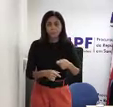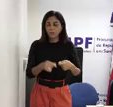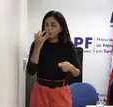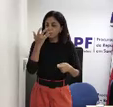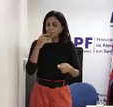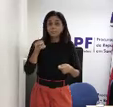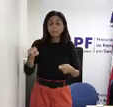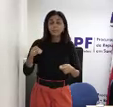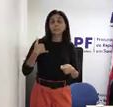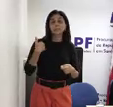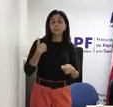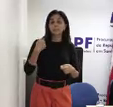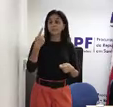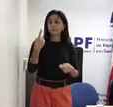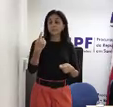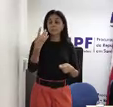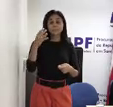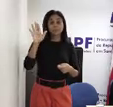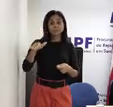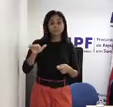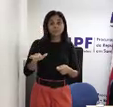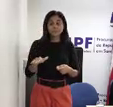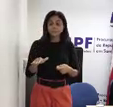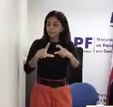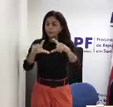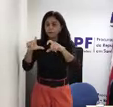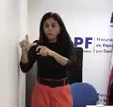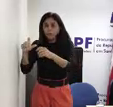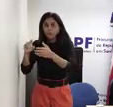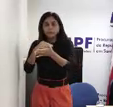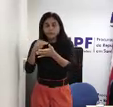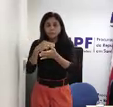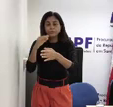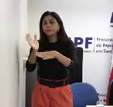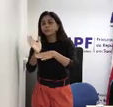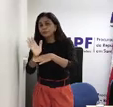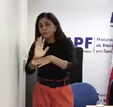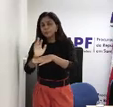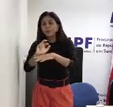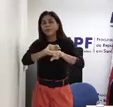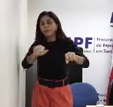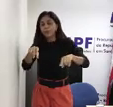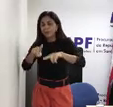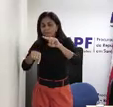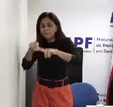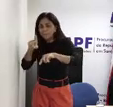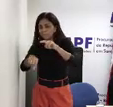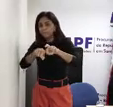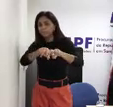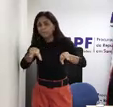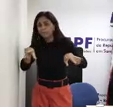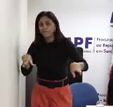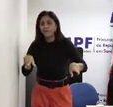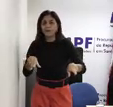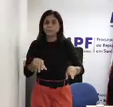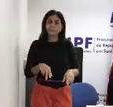14 anos exigindo fotos de suas partes íntimas e determinando que praticasse atos libidinosos a